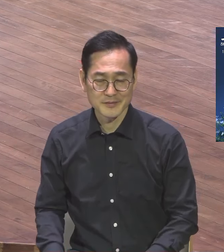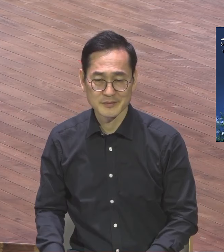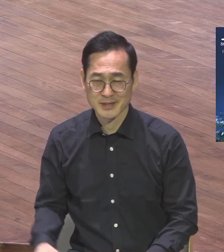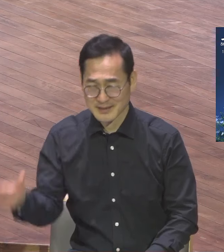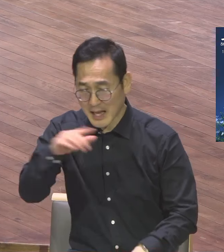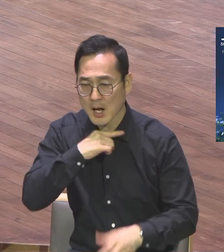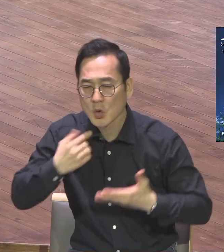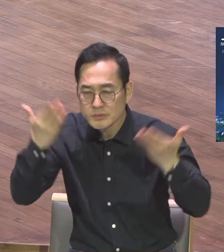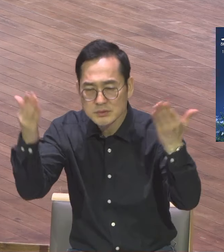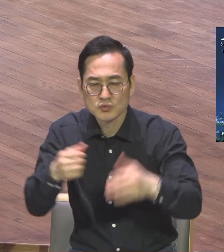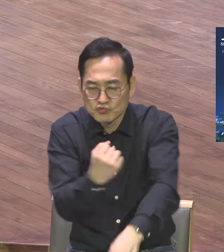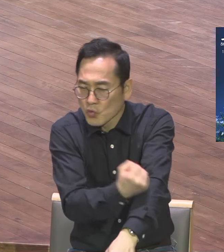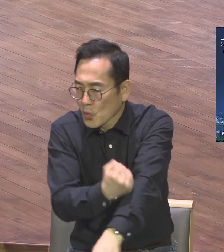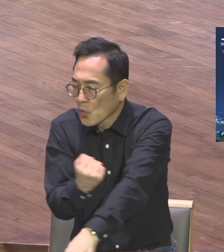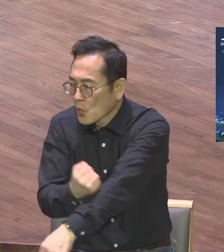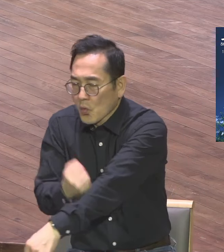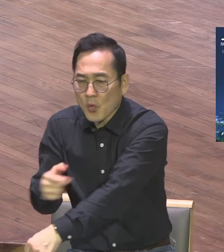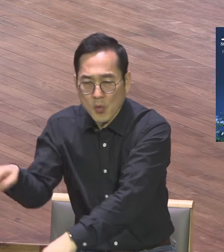헌신해가지고